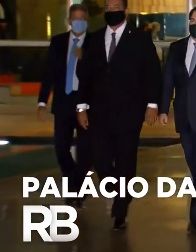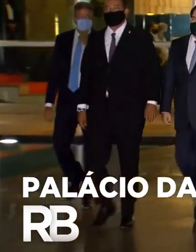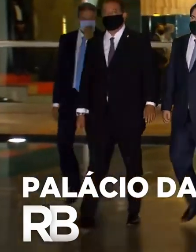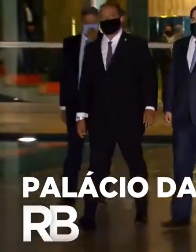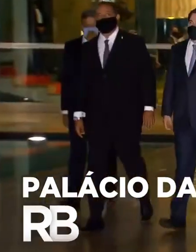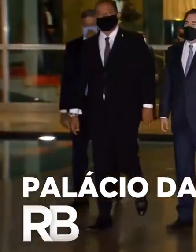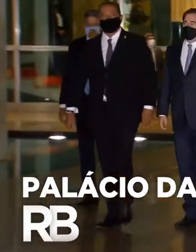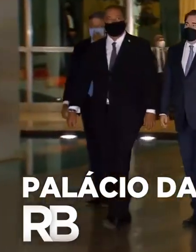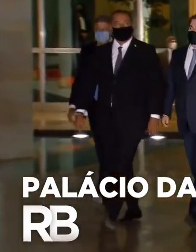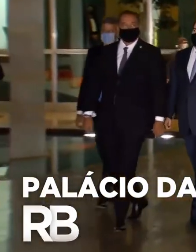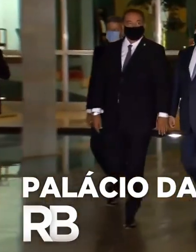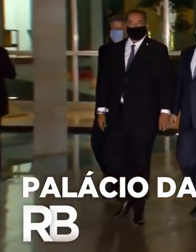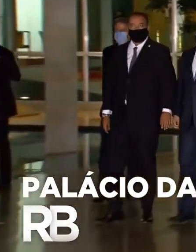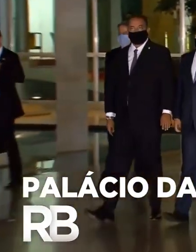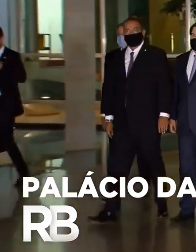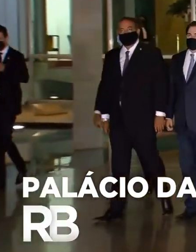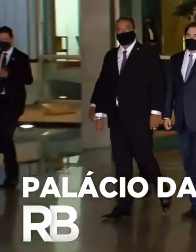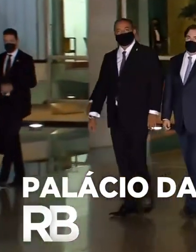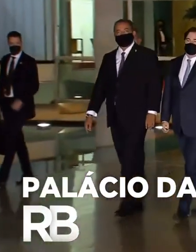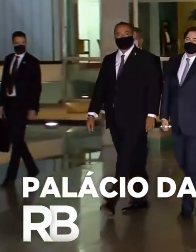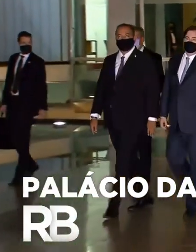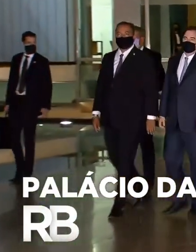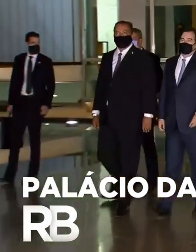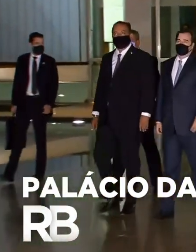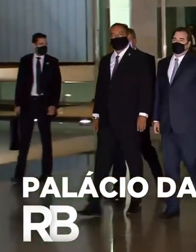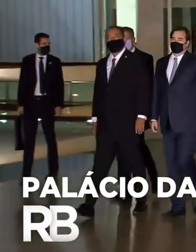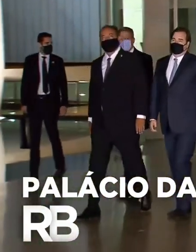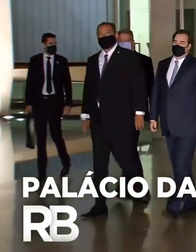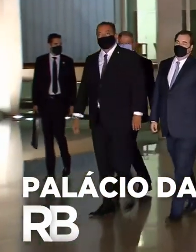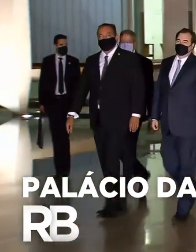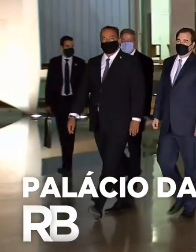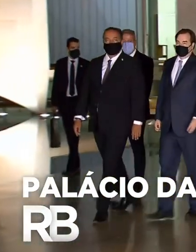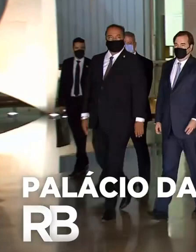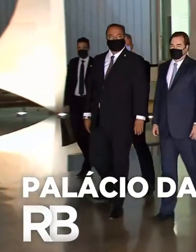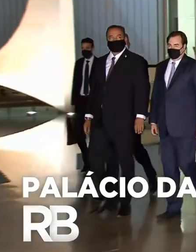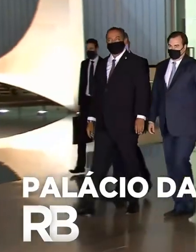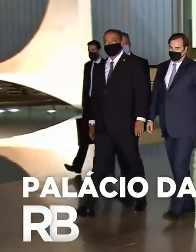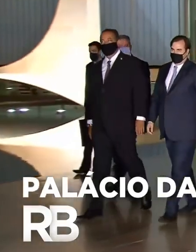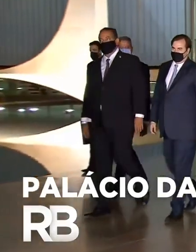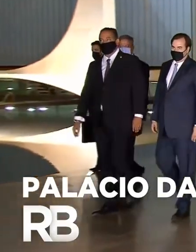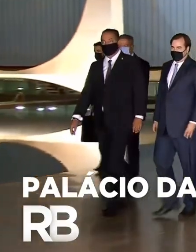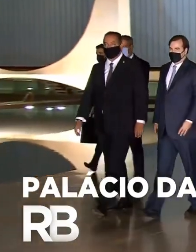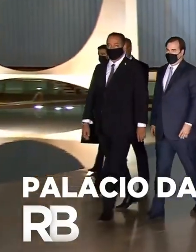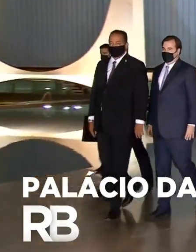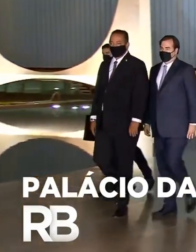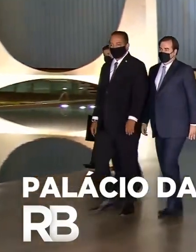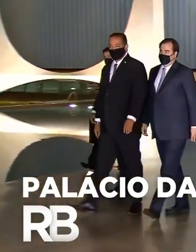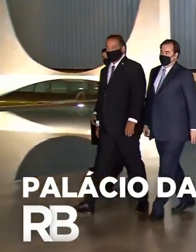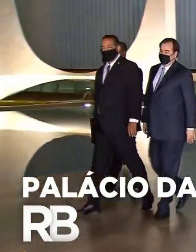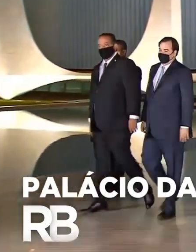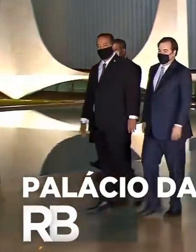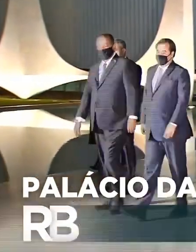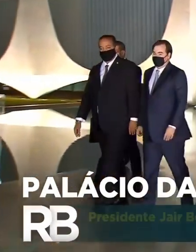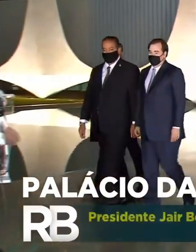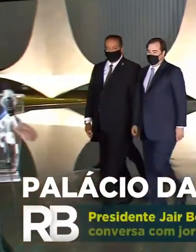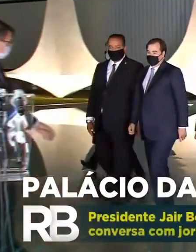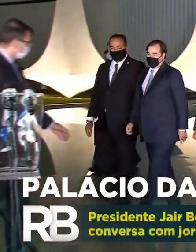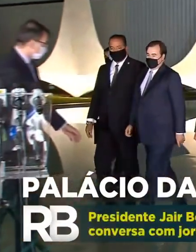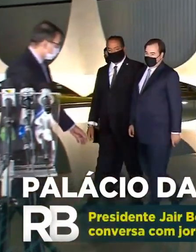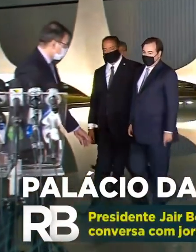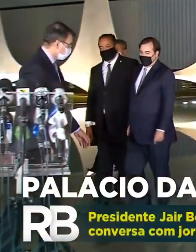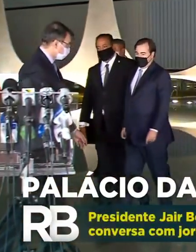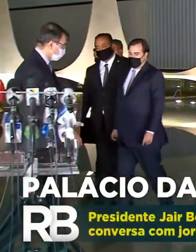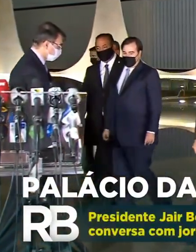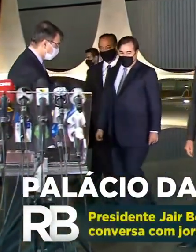Guedes da Economia, o ministro Tarcísio da Infraestrutura. O presidente chega agora próximo aos microfones